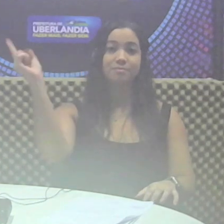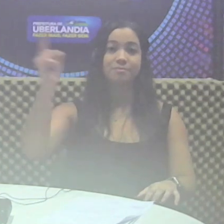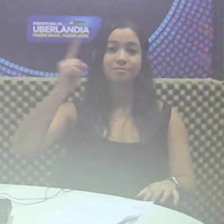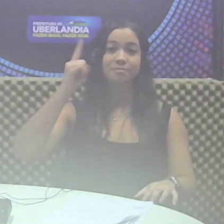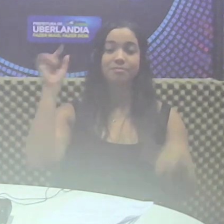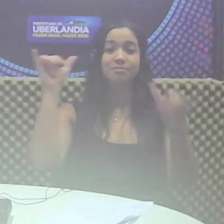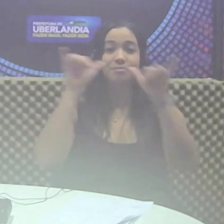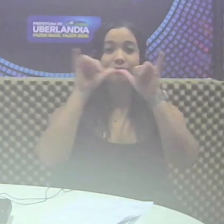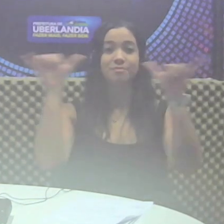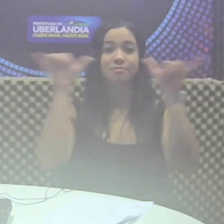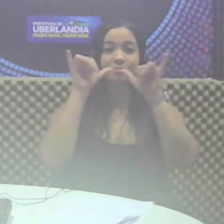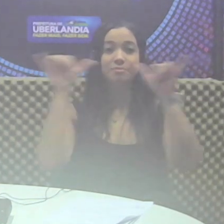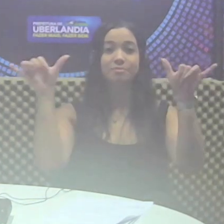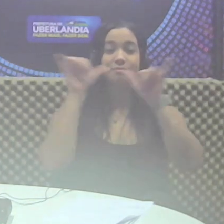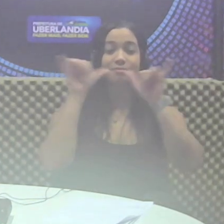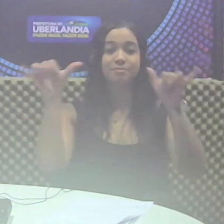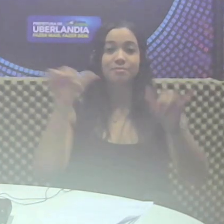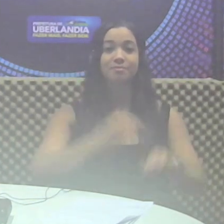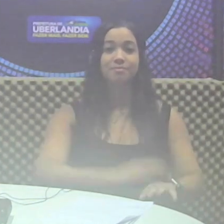Giro de notícias.